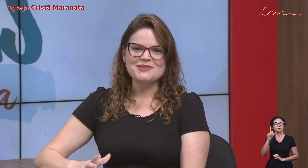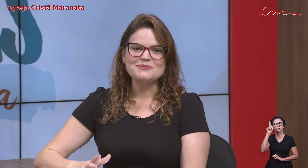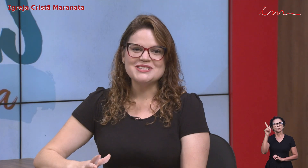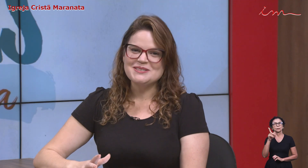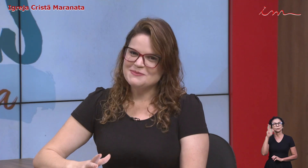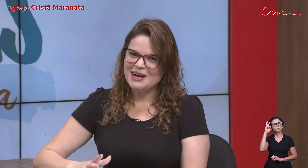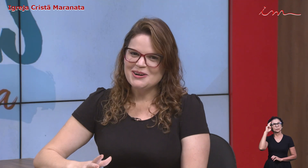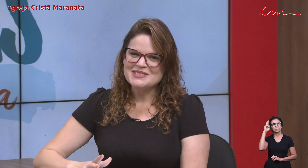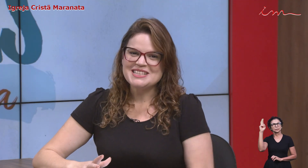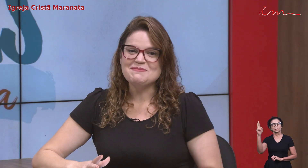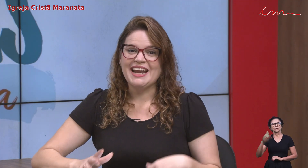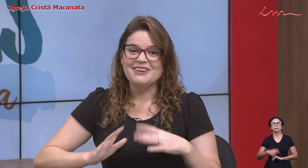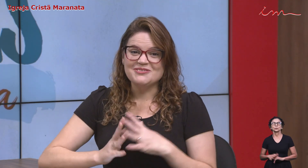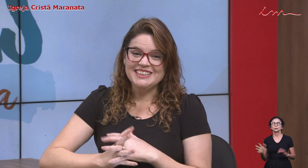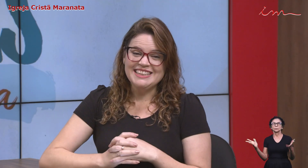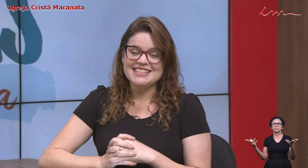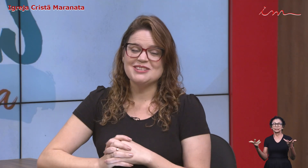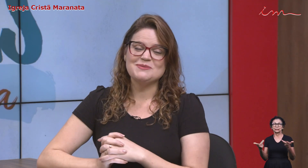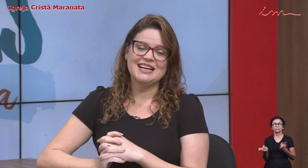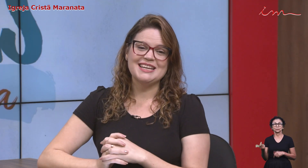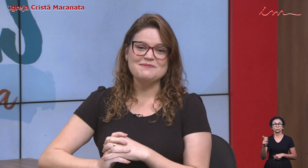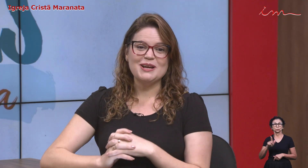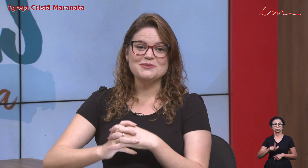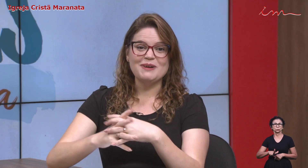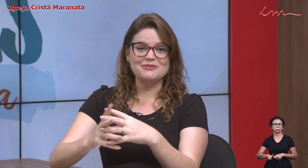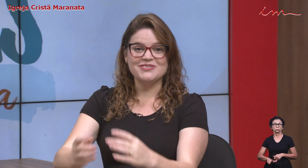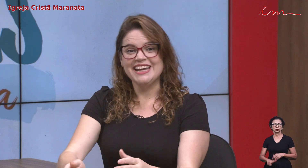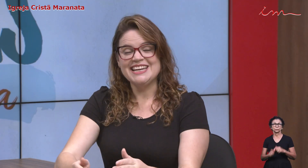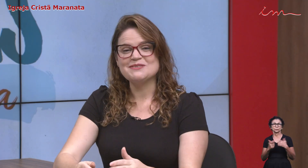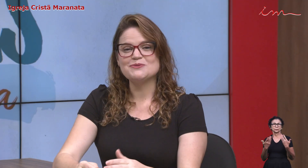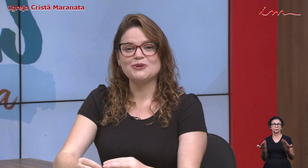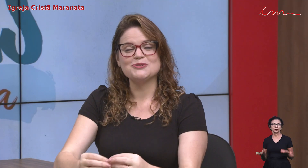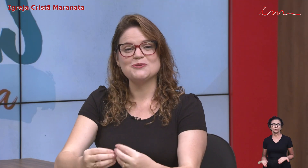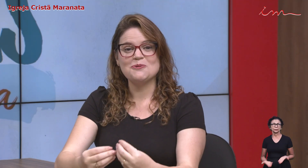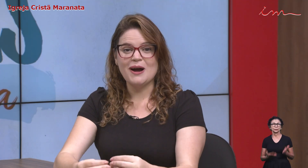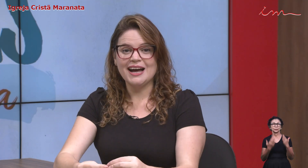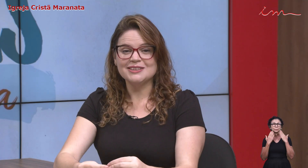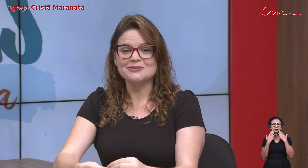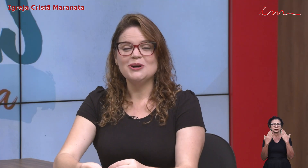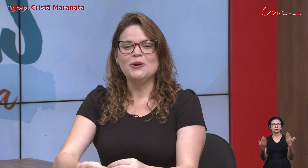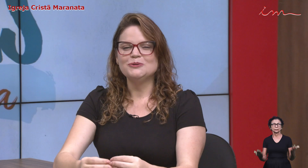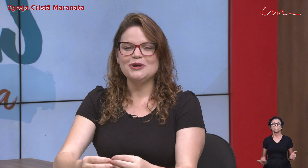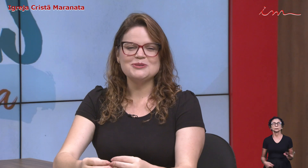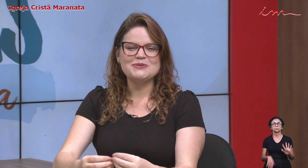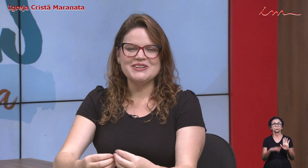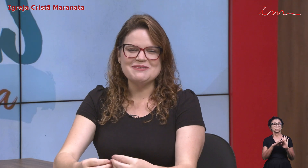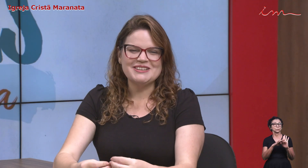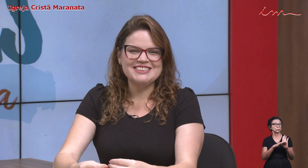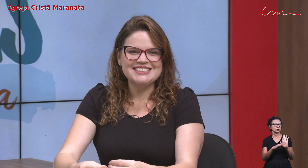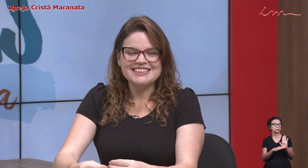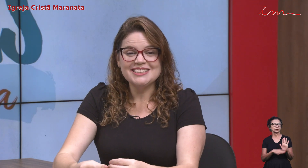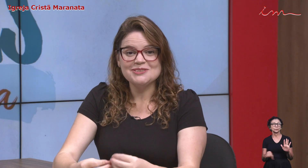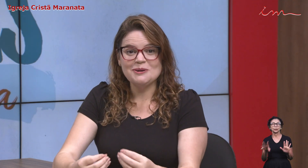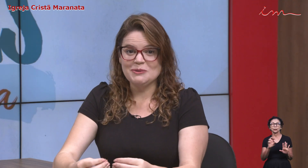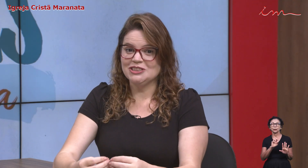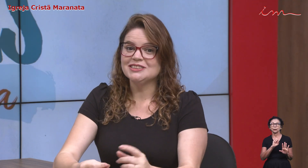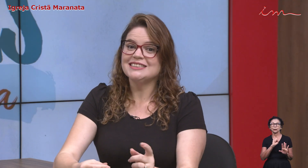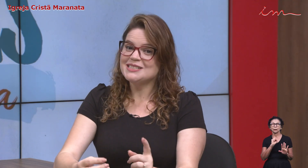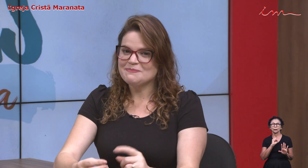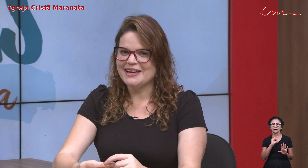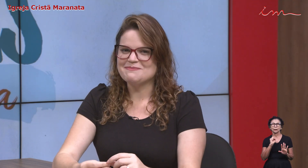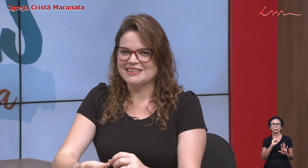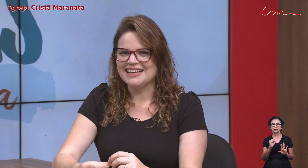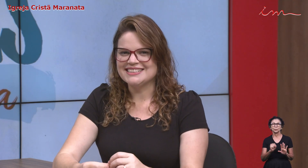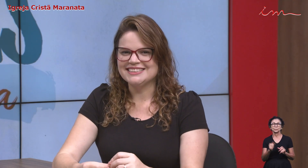A paz do Senhor, meus irmãos, que maravilha! Estamos aqui mais uma vez para o nosso quadro, o nosso programa que a gente tanto ama, a gente